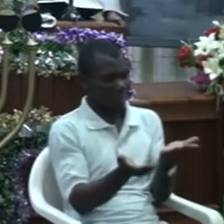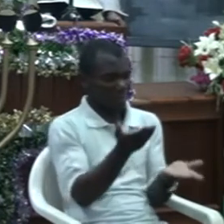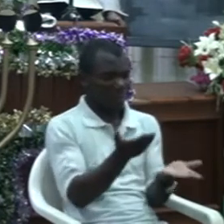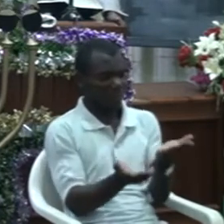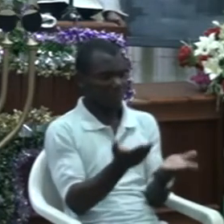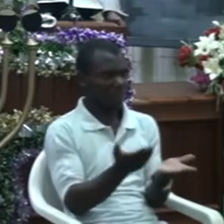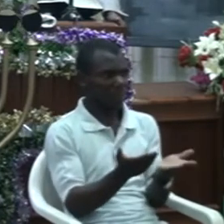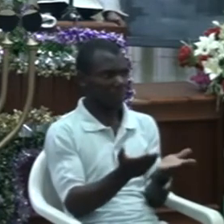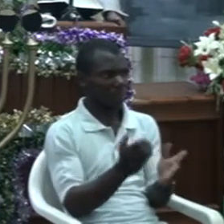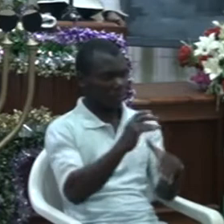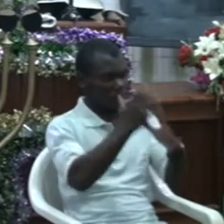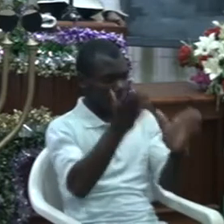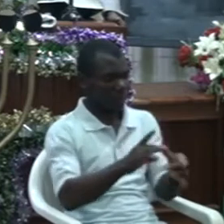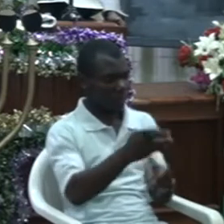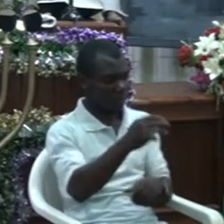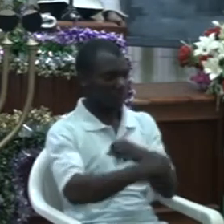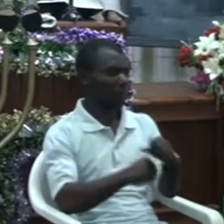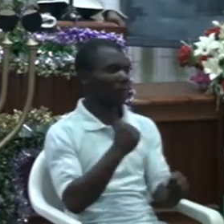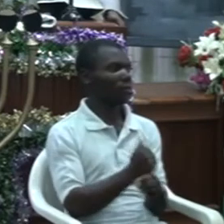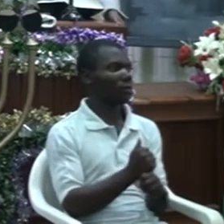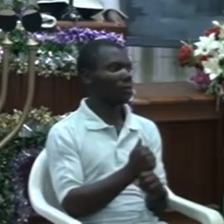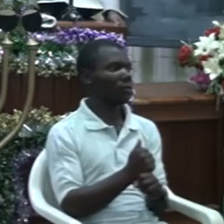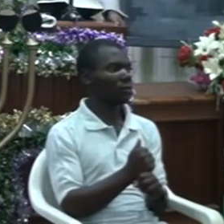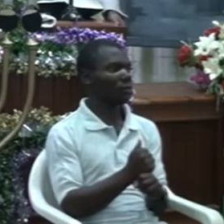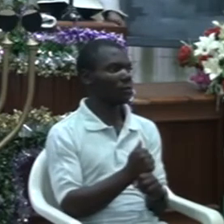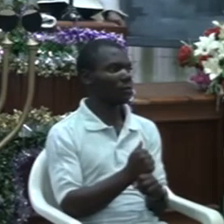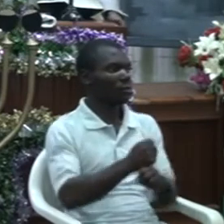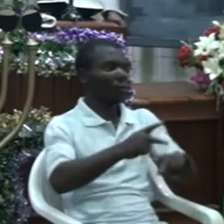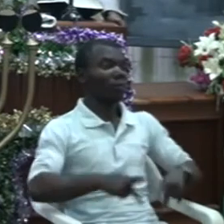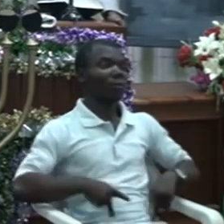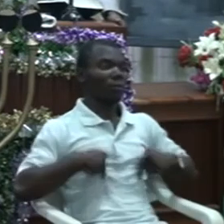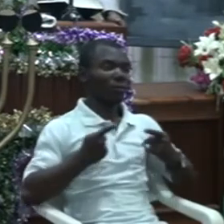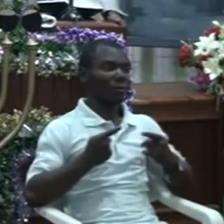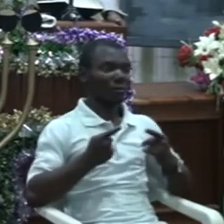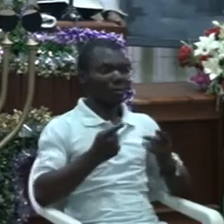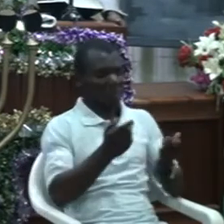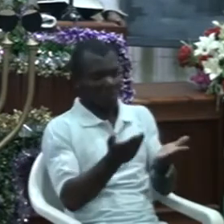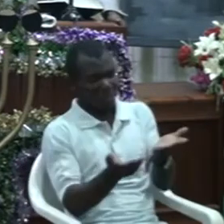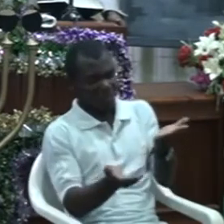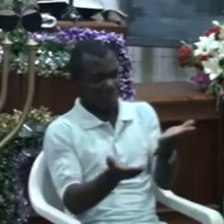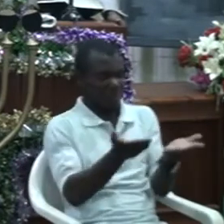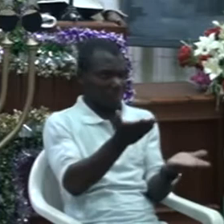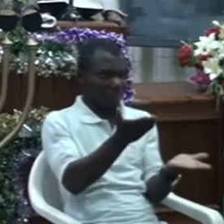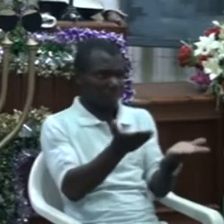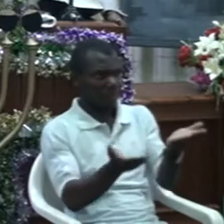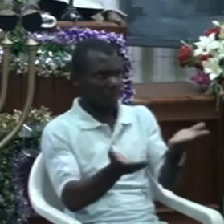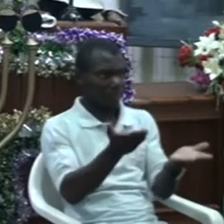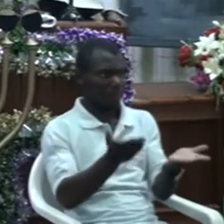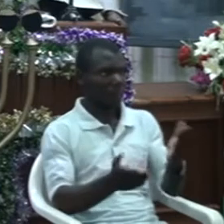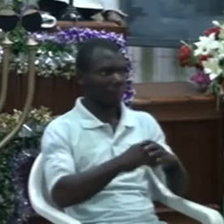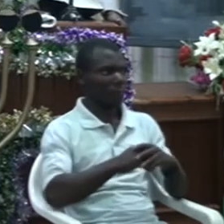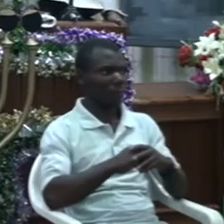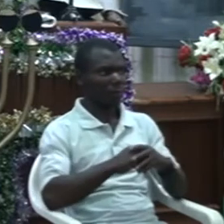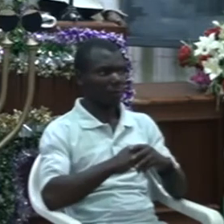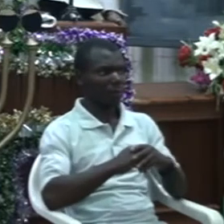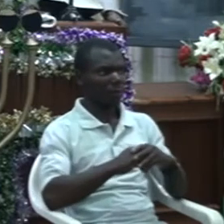wa hiki kizazi. Les croyants de cet âge. Maisha ni ya uvuguvugu. Leur vie est tiède.